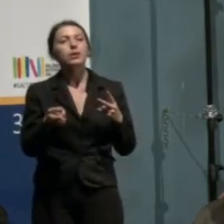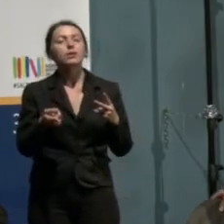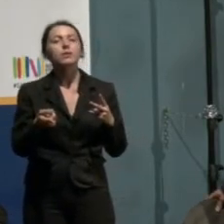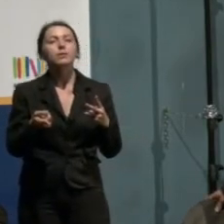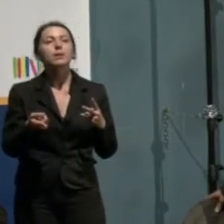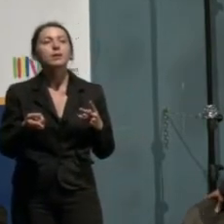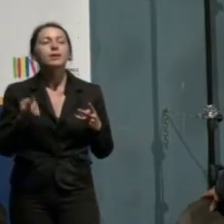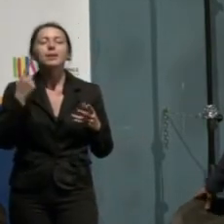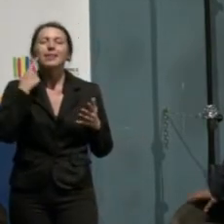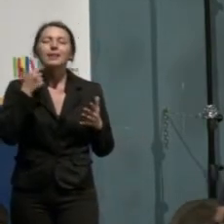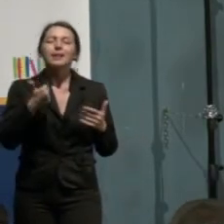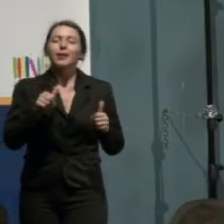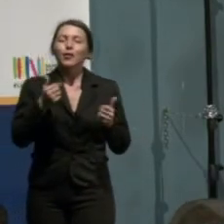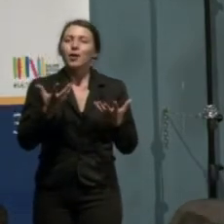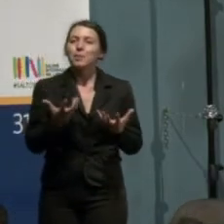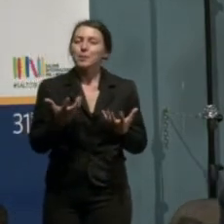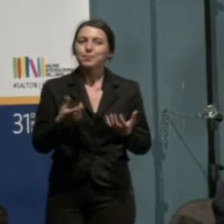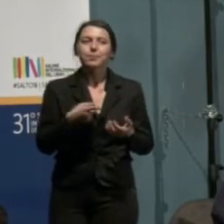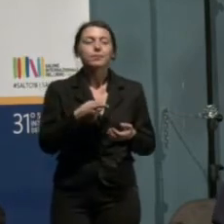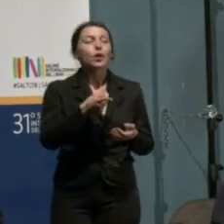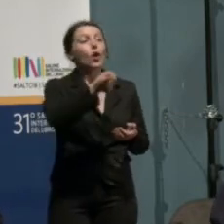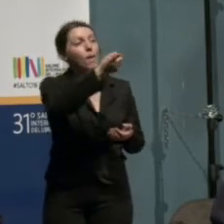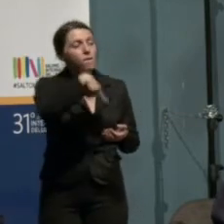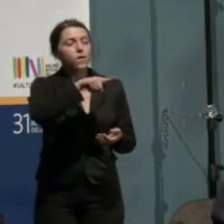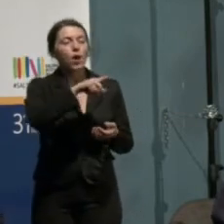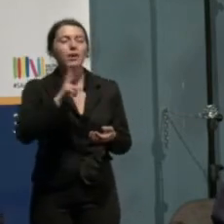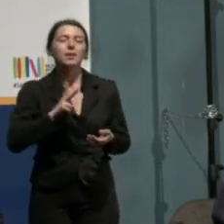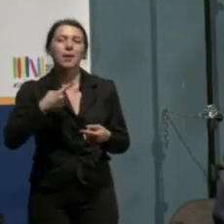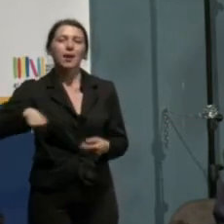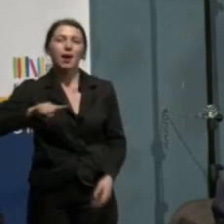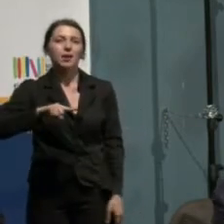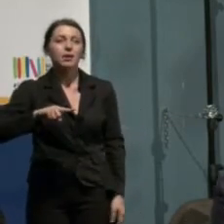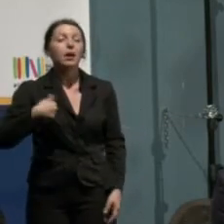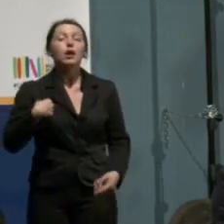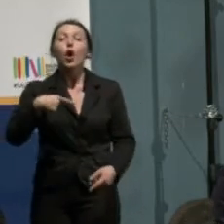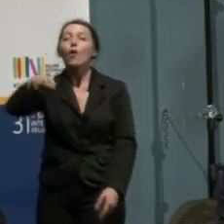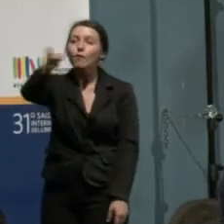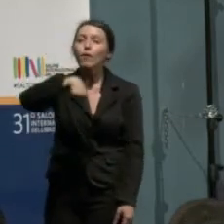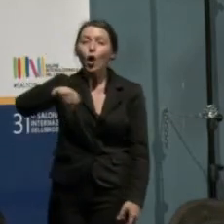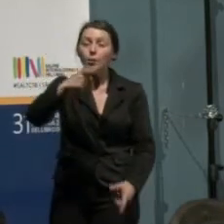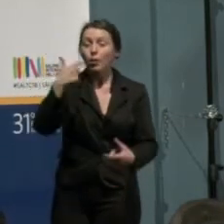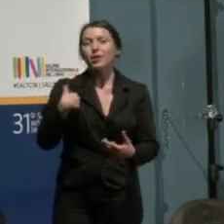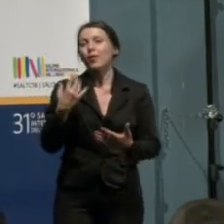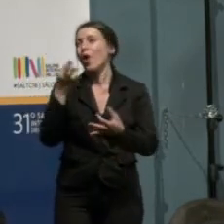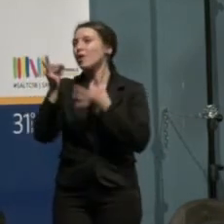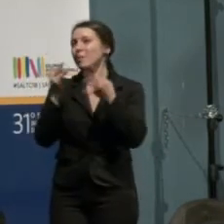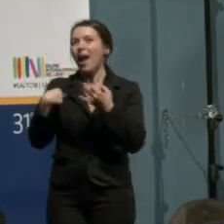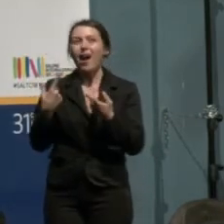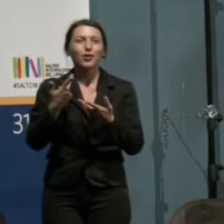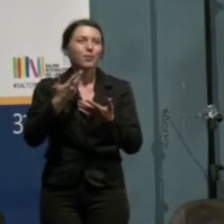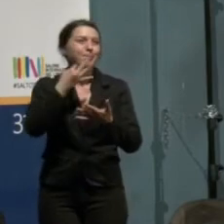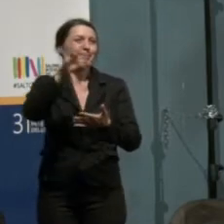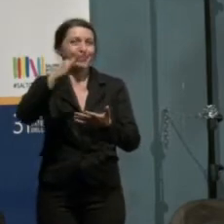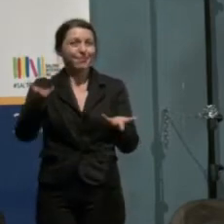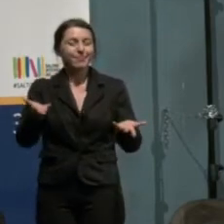carico però di questo messaggio siete voi la nostra speranza è derivato proprio a voi perché ho detto che stavo parlando in pubblico e